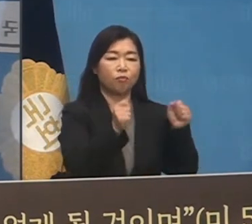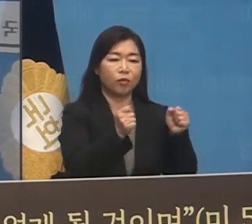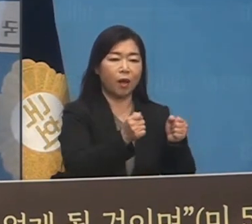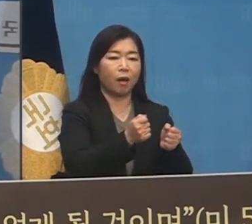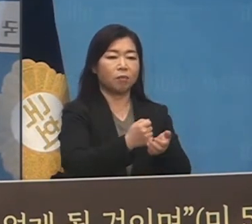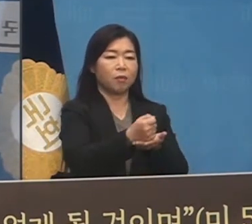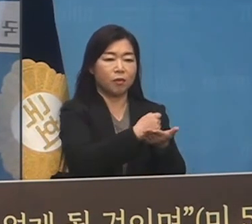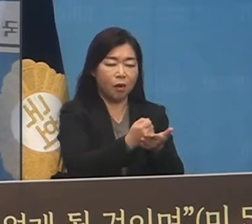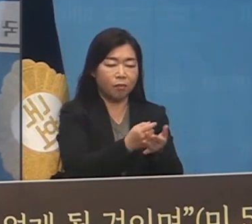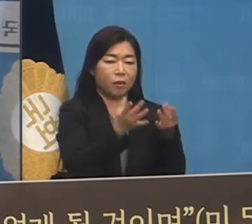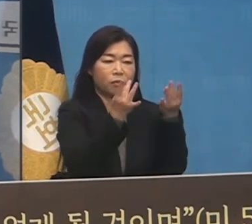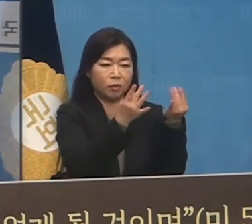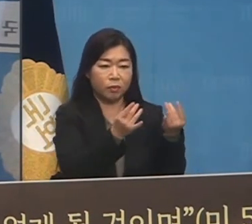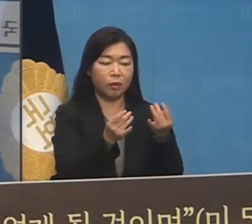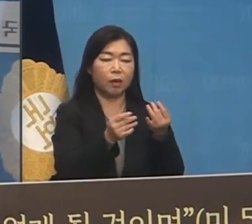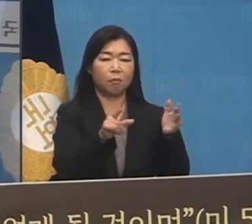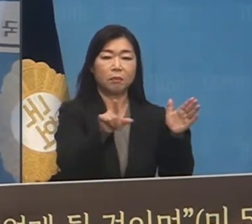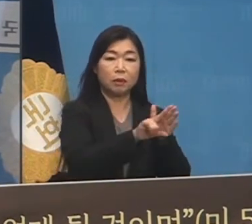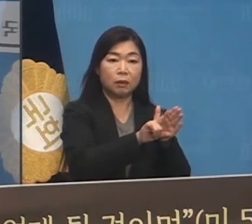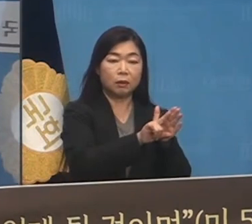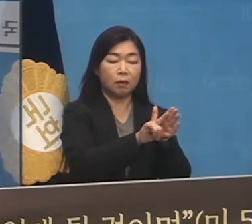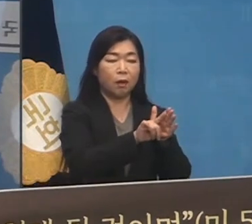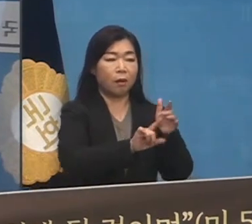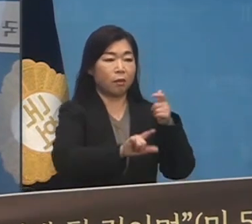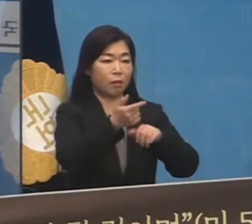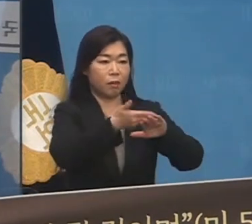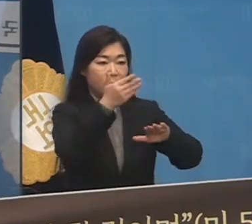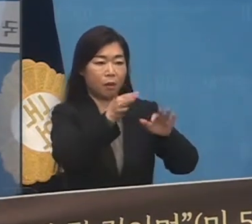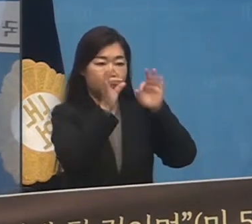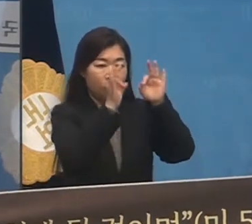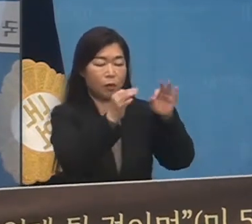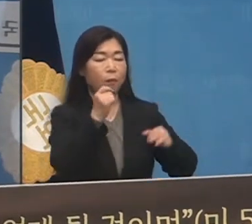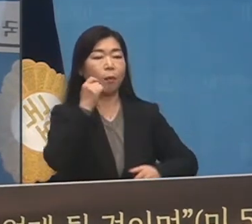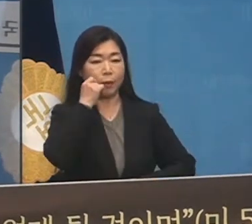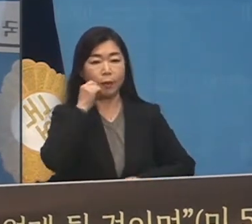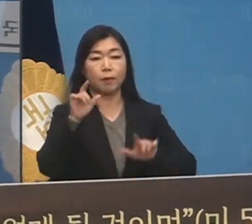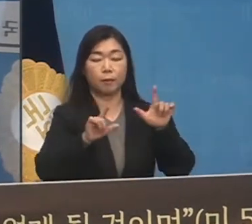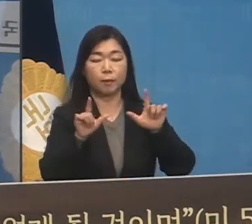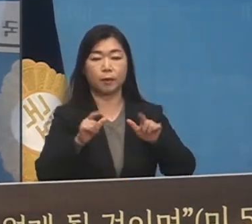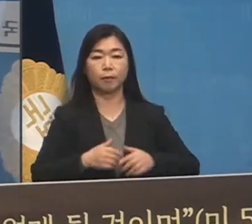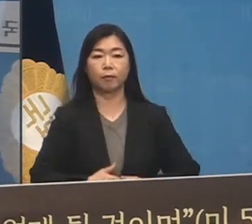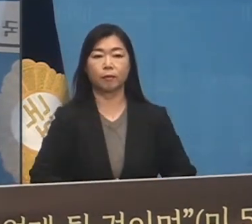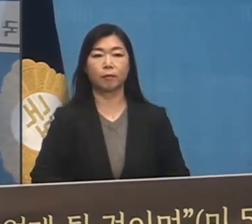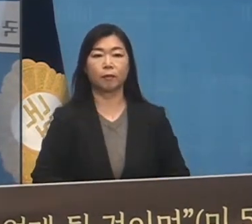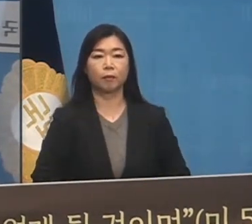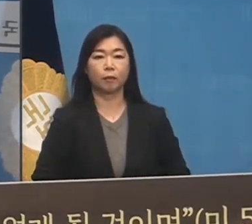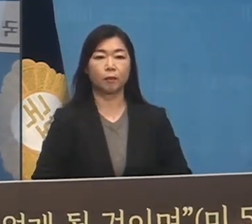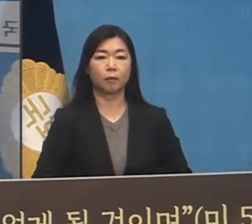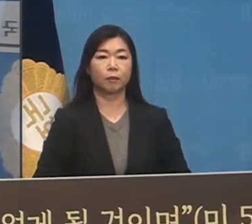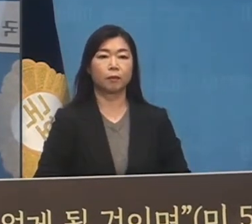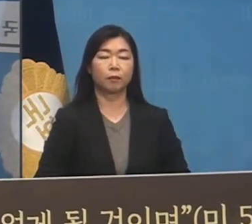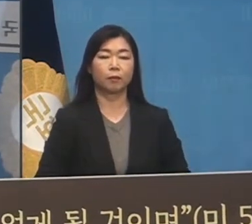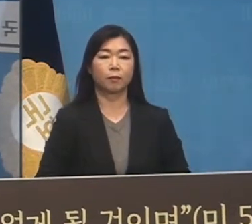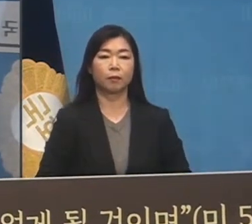경계에 의존하는 행태를 더는 묵과할 수 없기 때문이다.